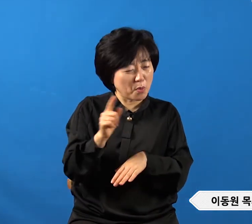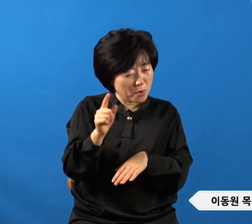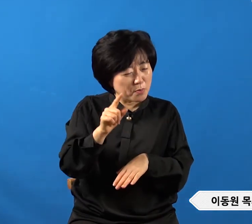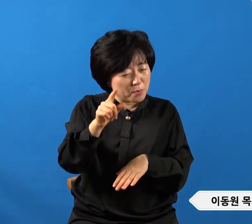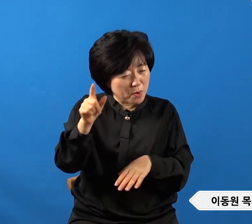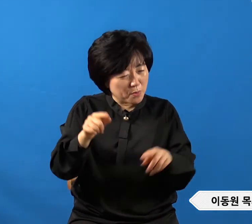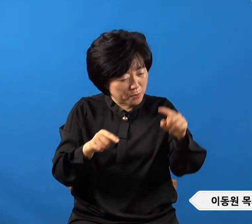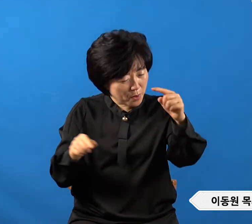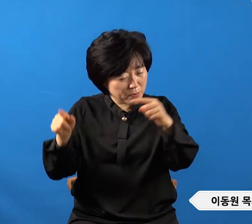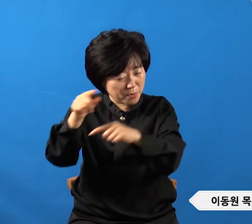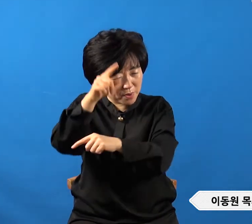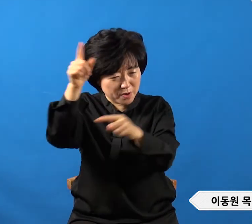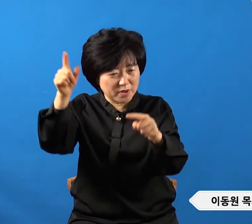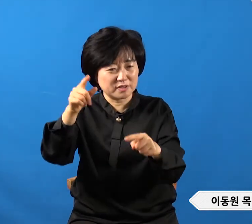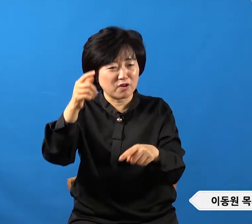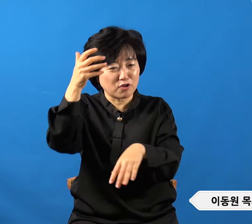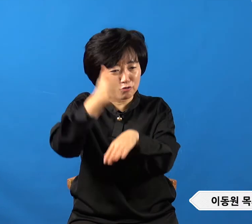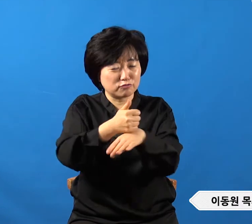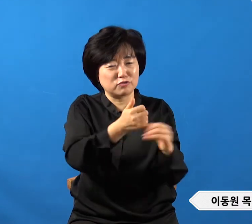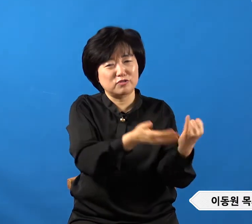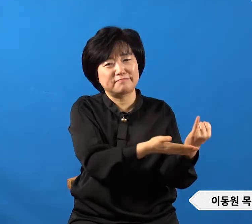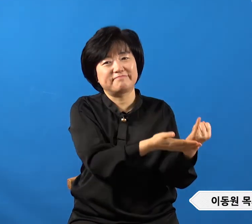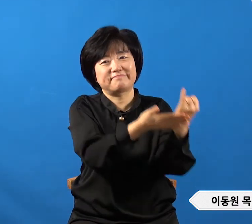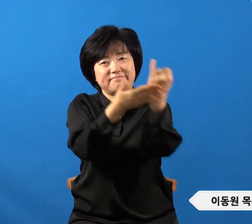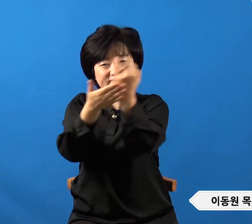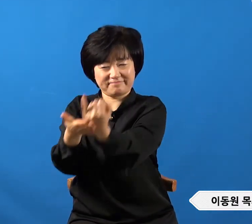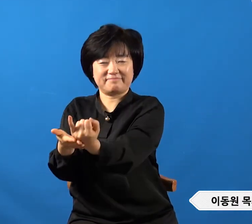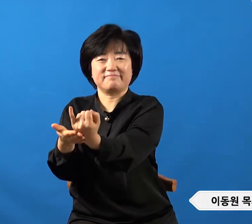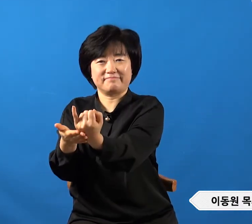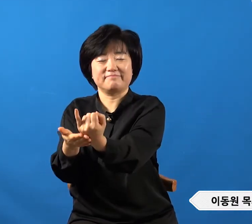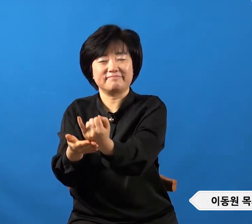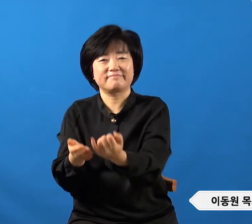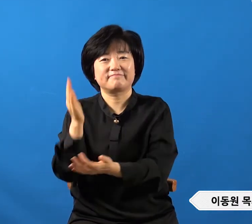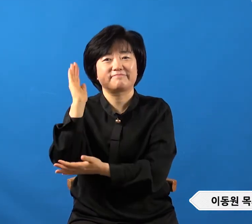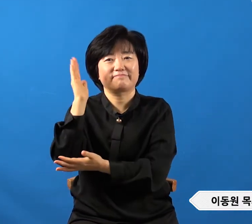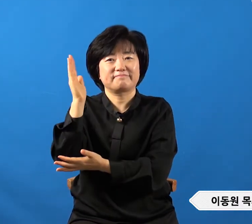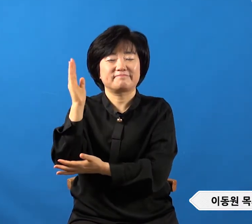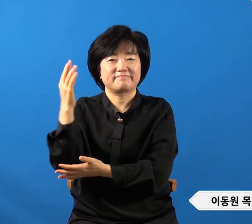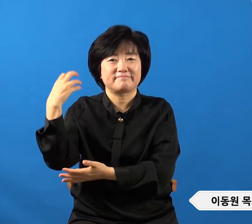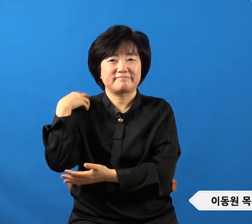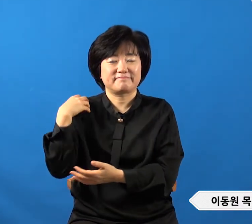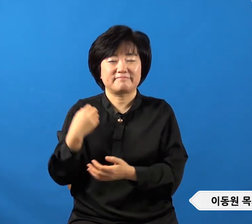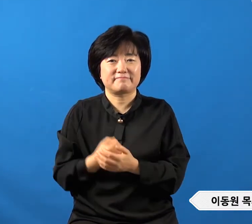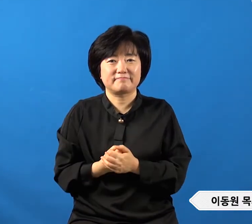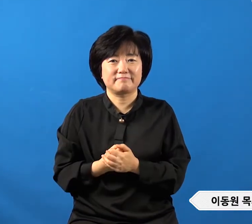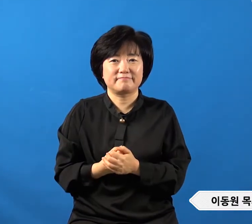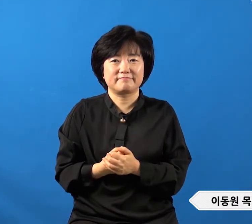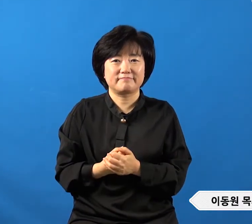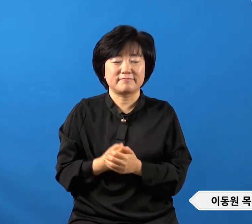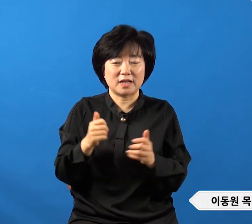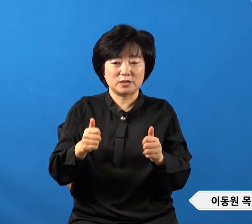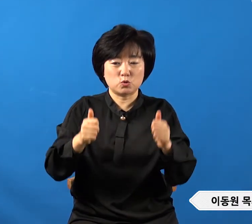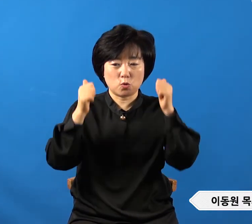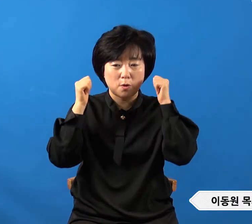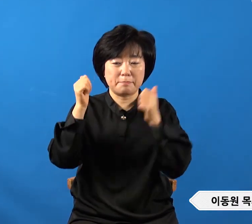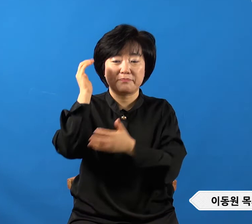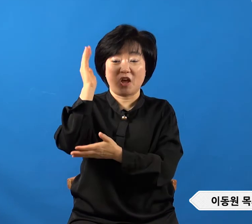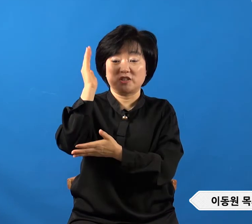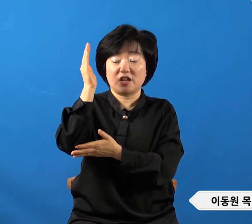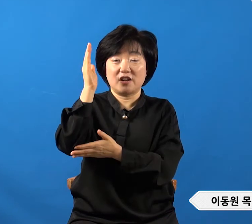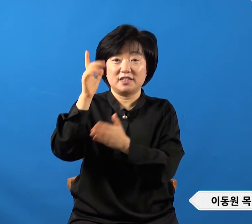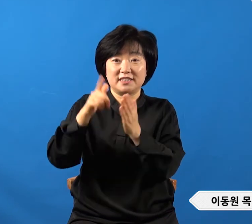과정을 거쳐 졸업식에 연사로 초대를 받습니다. 그런데 그 졸업